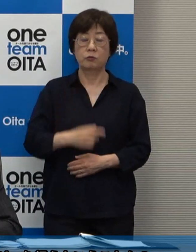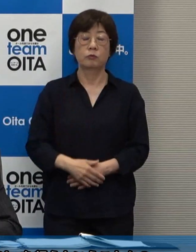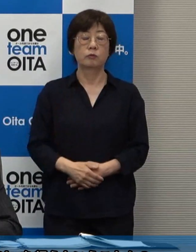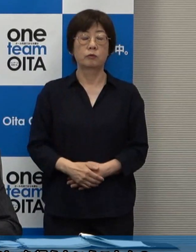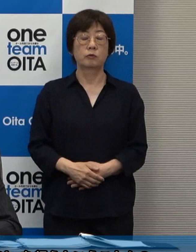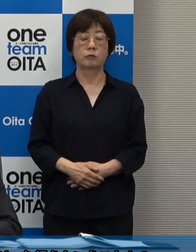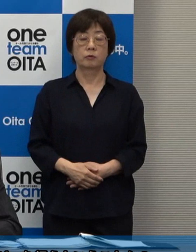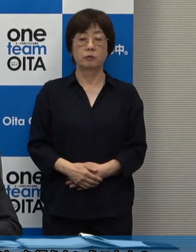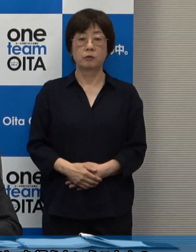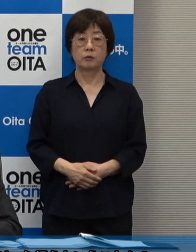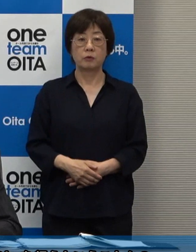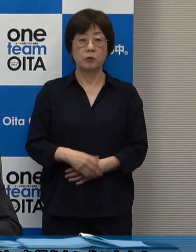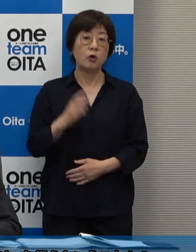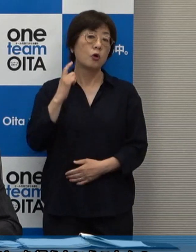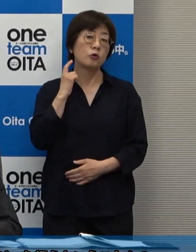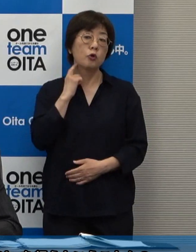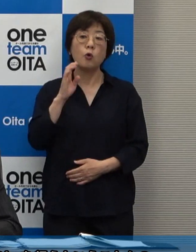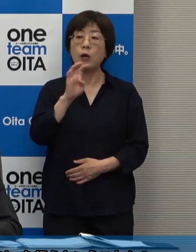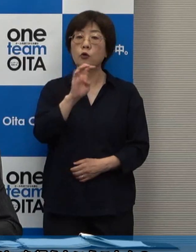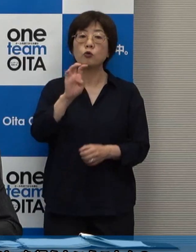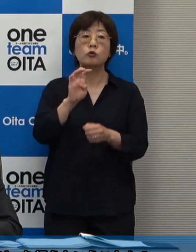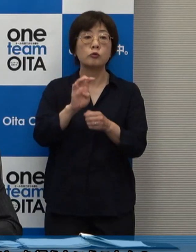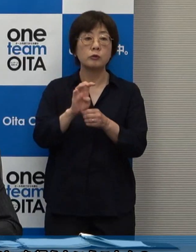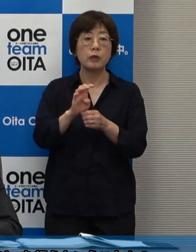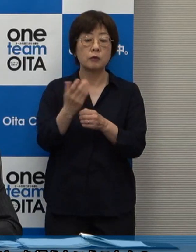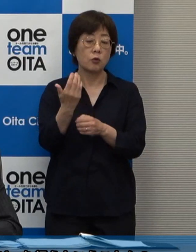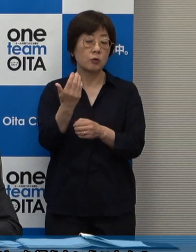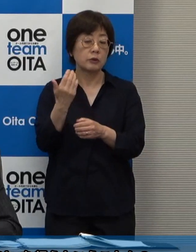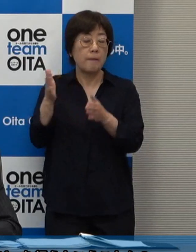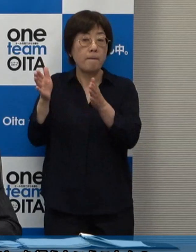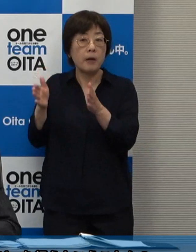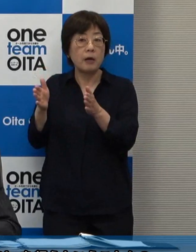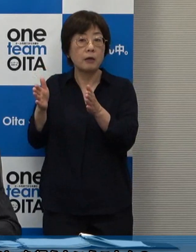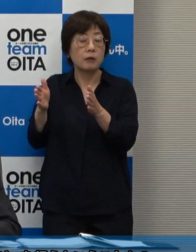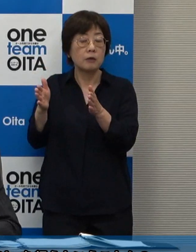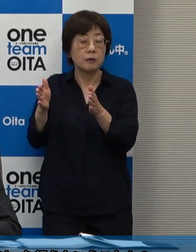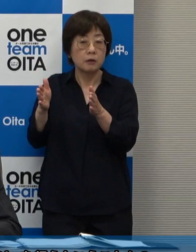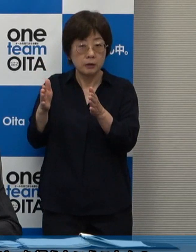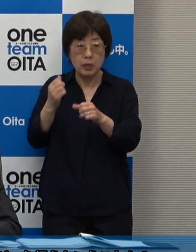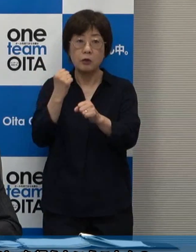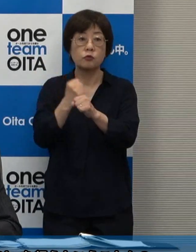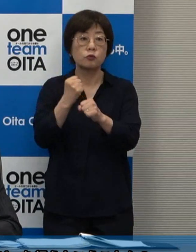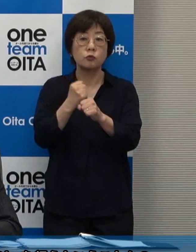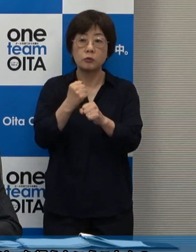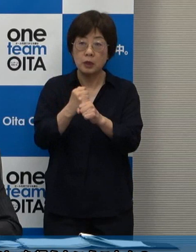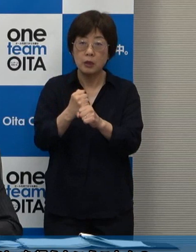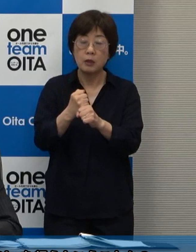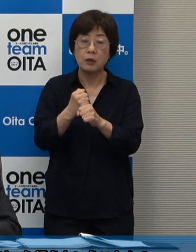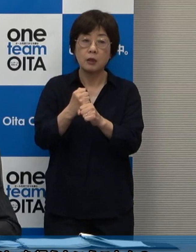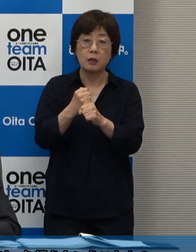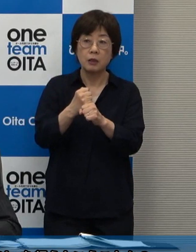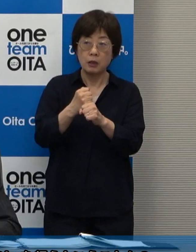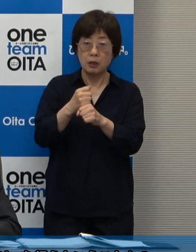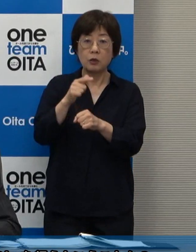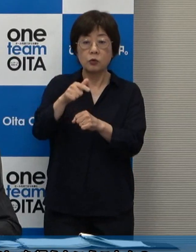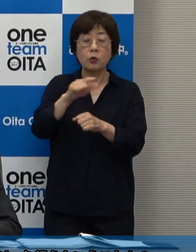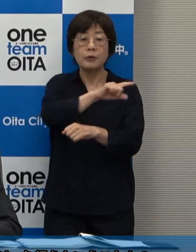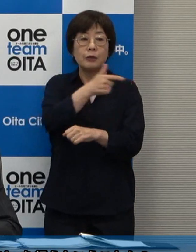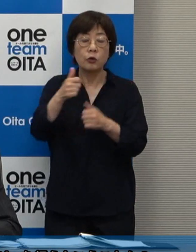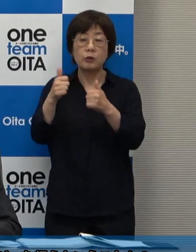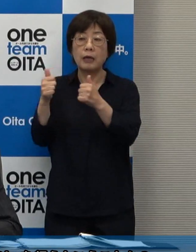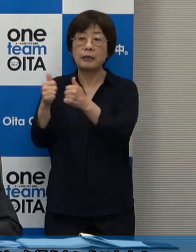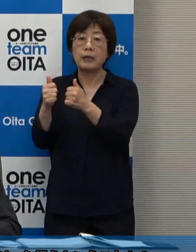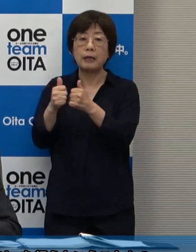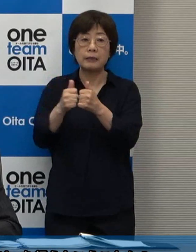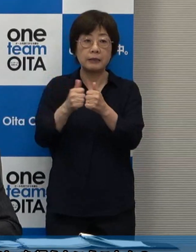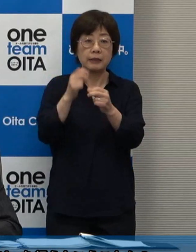。昭和40年前半あるいは中ほどまでに作られたそういう会議体事業が